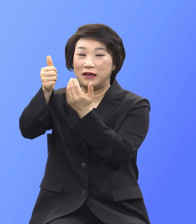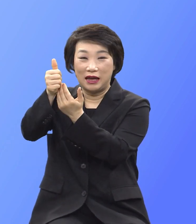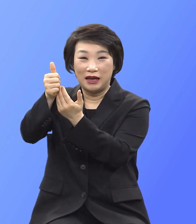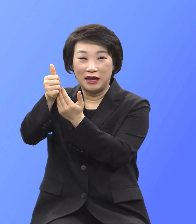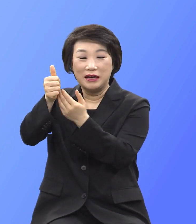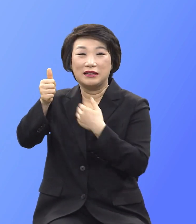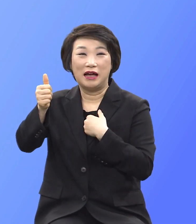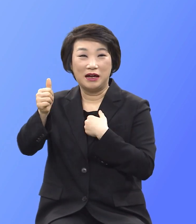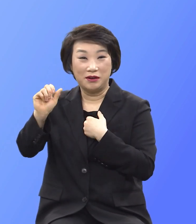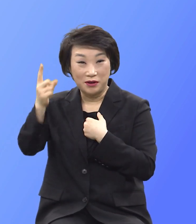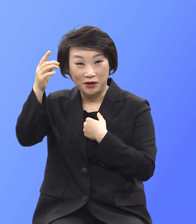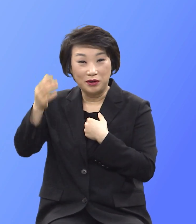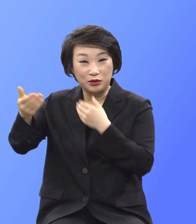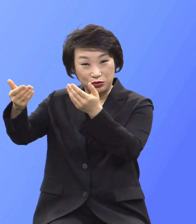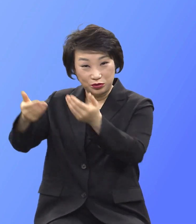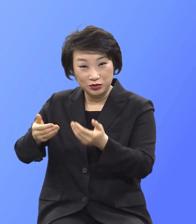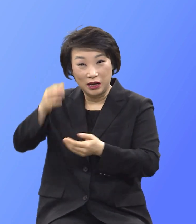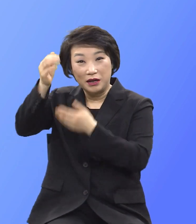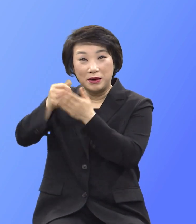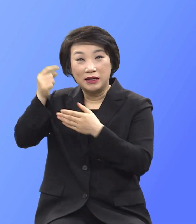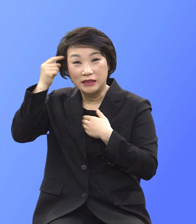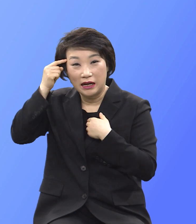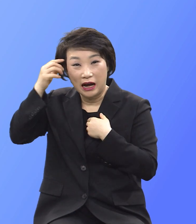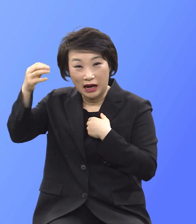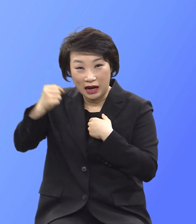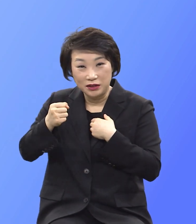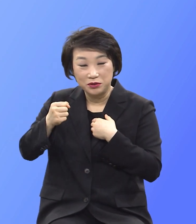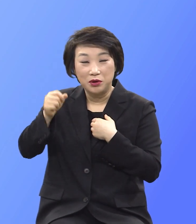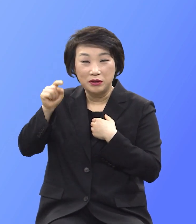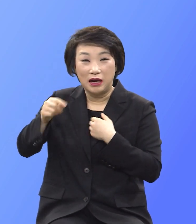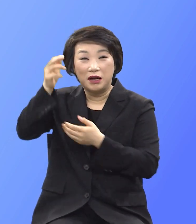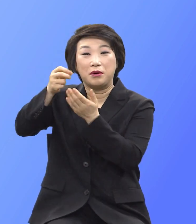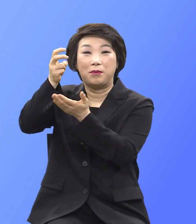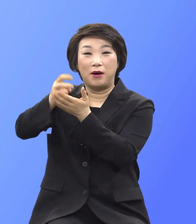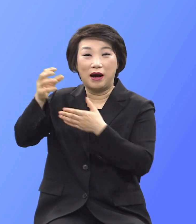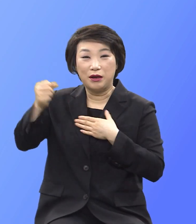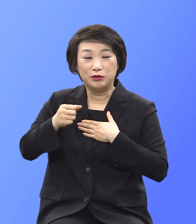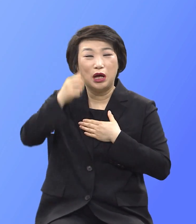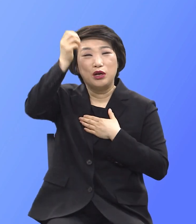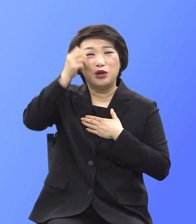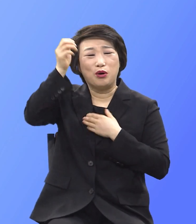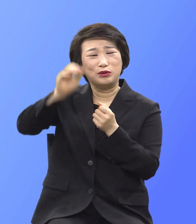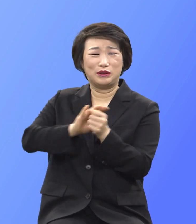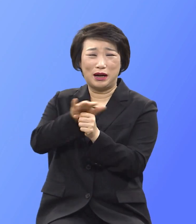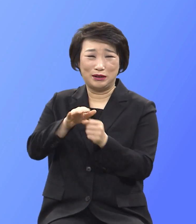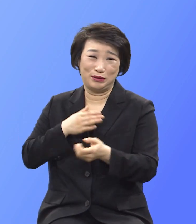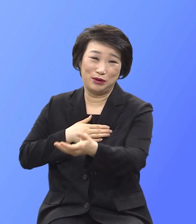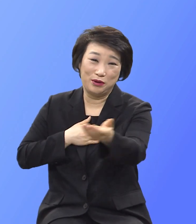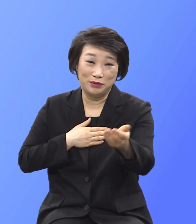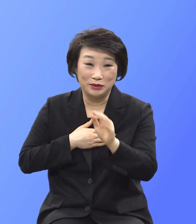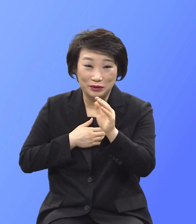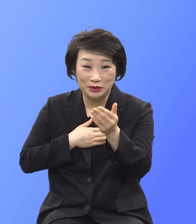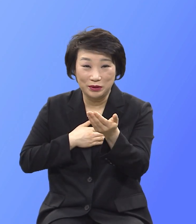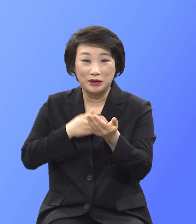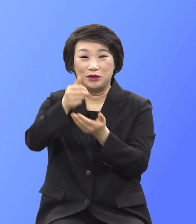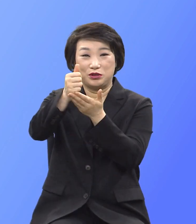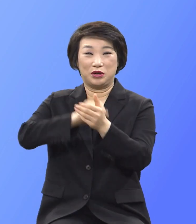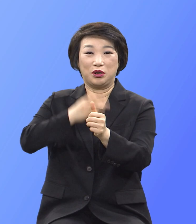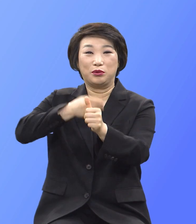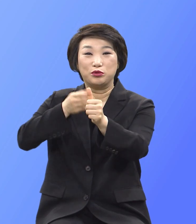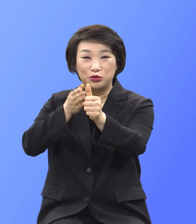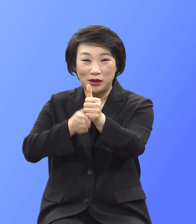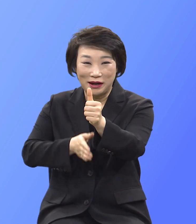하나님에게서 생산되는 하나님의 생각으로 법으로 내 영혼 좀 사랑하는 여러분 되기를 주님의